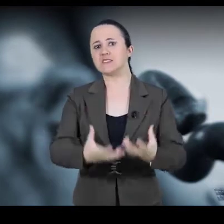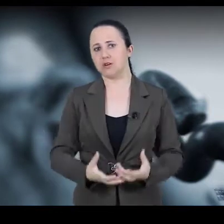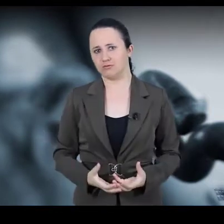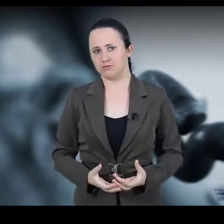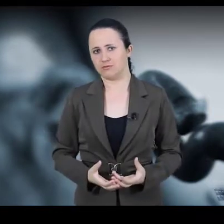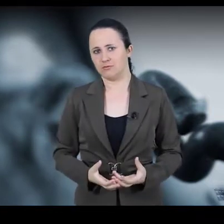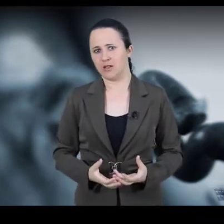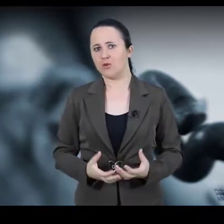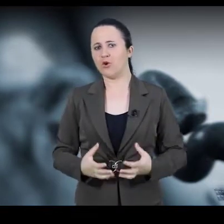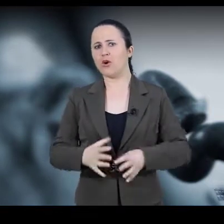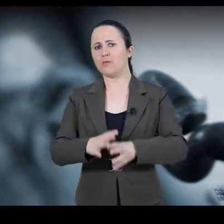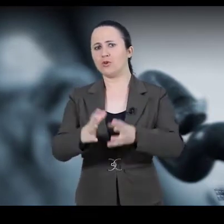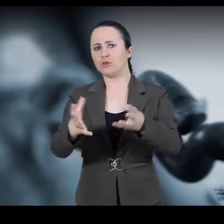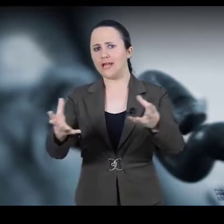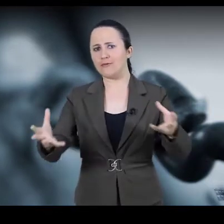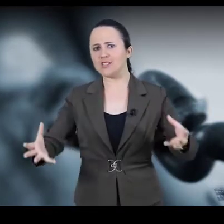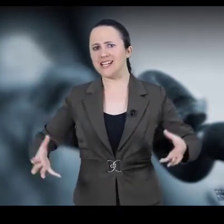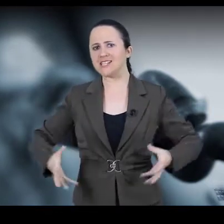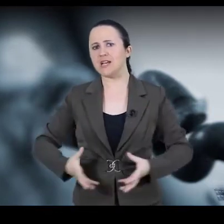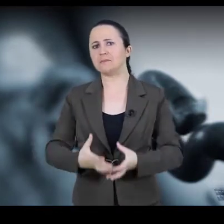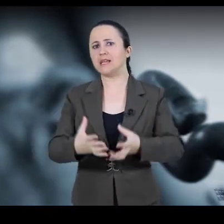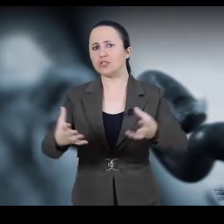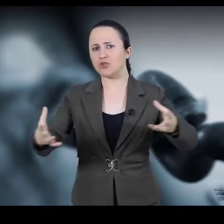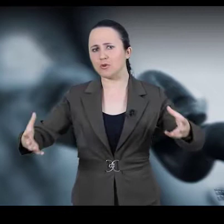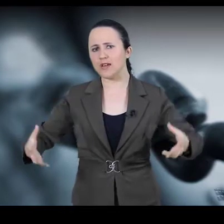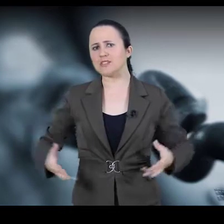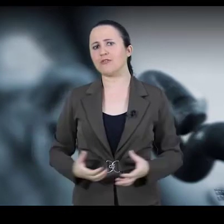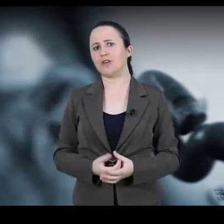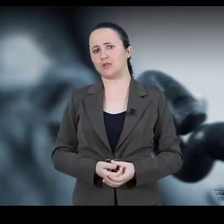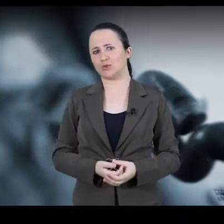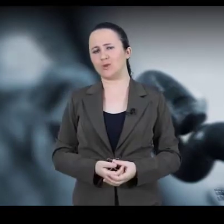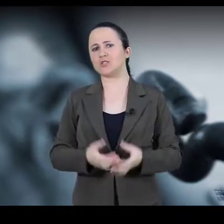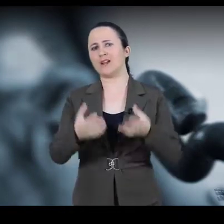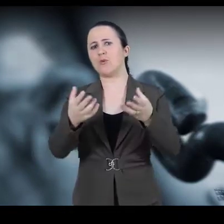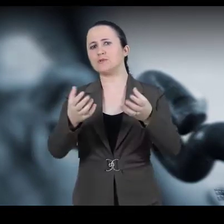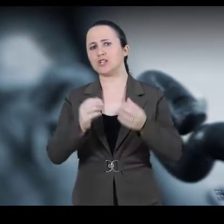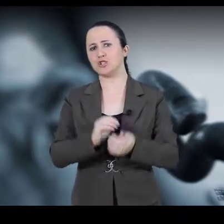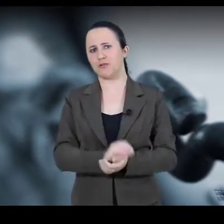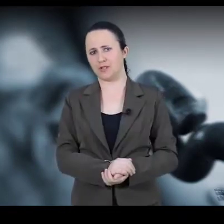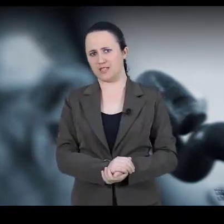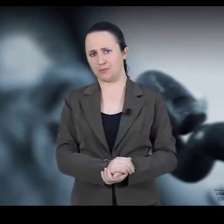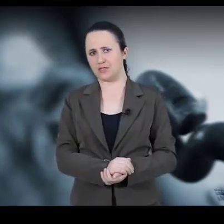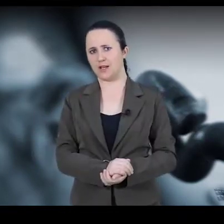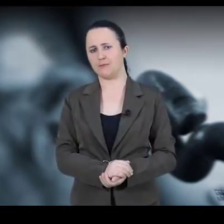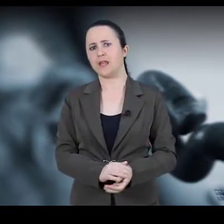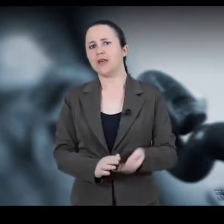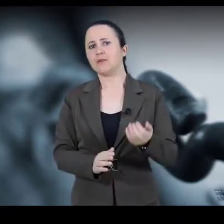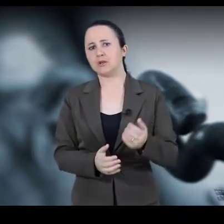prisão, como deve ser esse ambiente, como deve ser feito tudo isso, qual é o objetivo dessa punição.